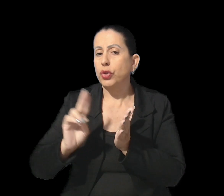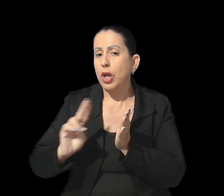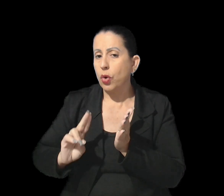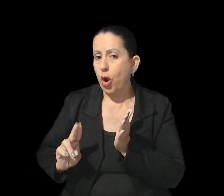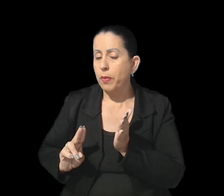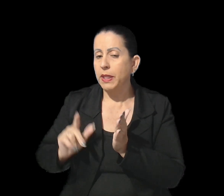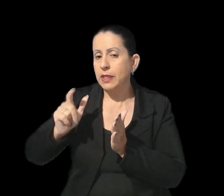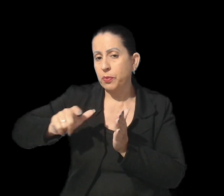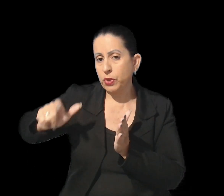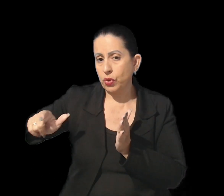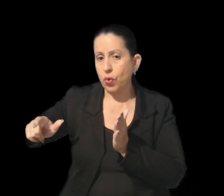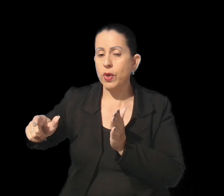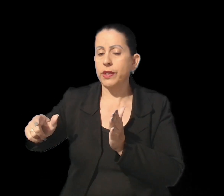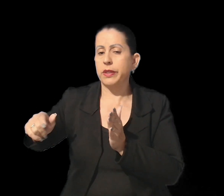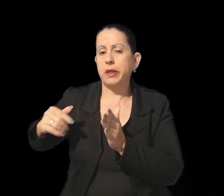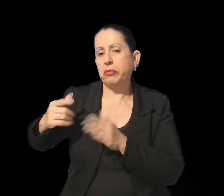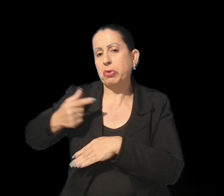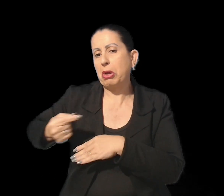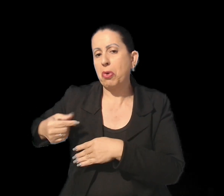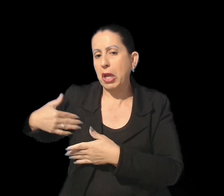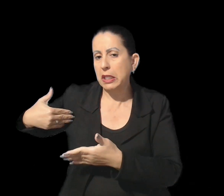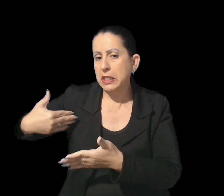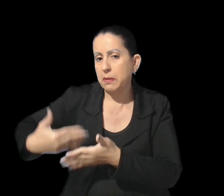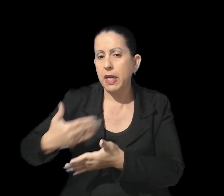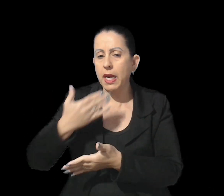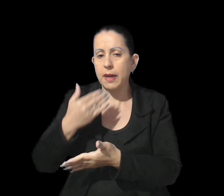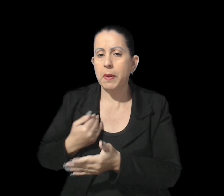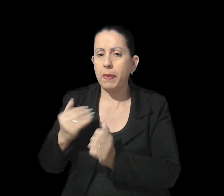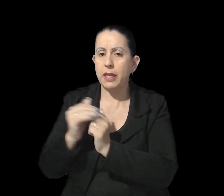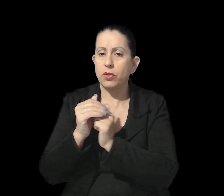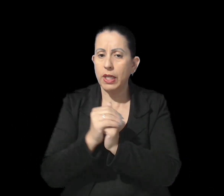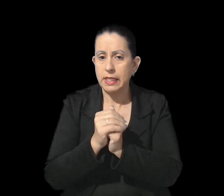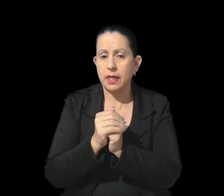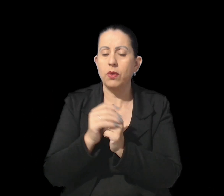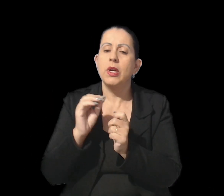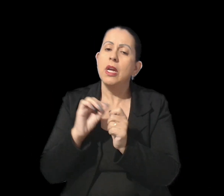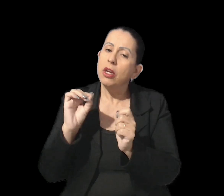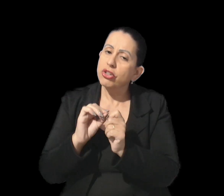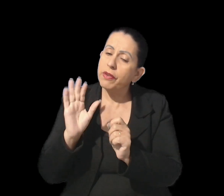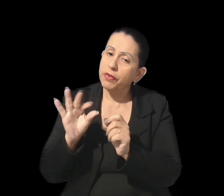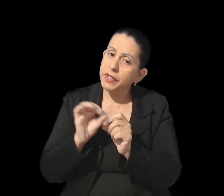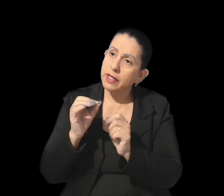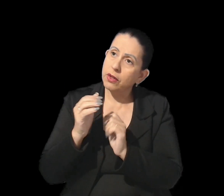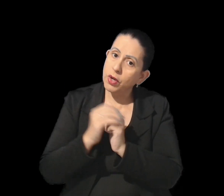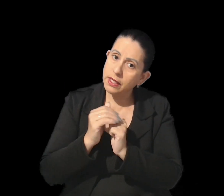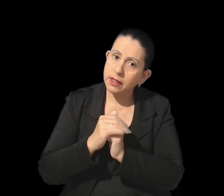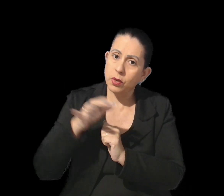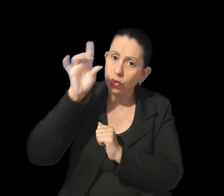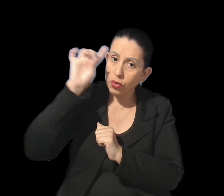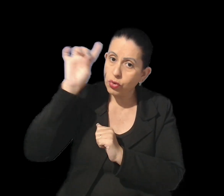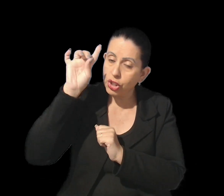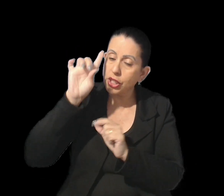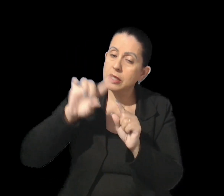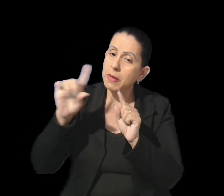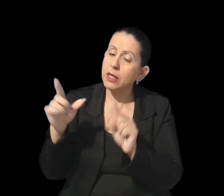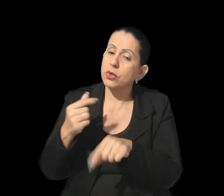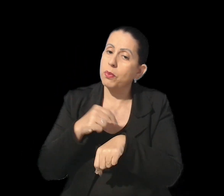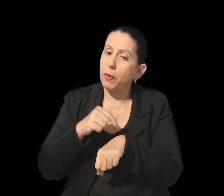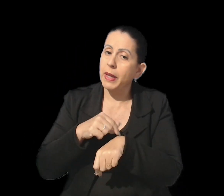tenho o nome das pessoas que no decorrer da semana me pedem oração. Eu já vou fazendo a oração todos os dias, mas no momento